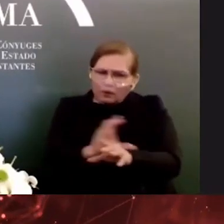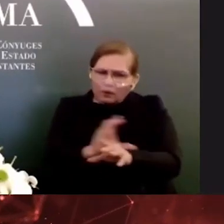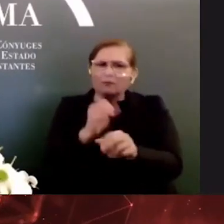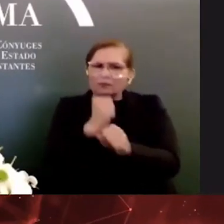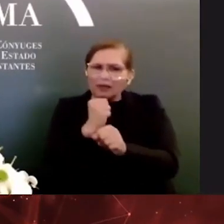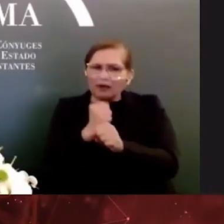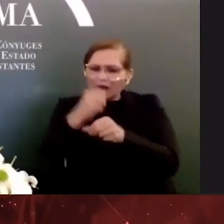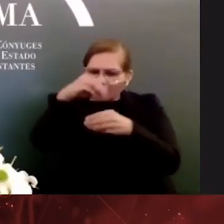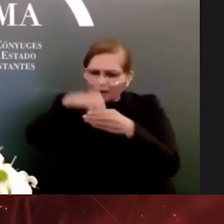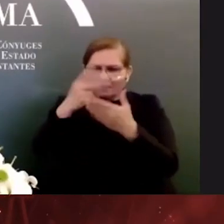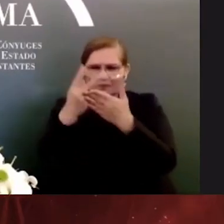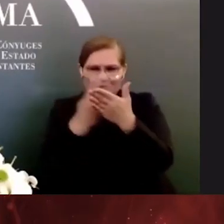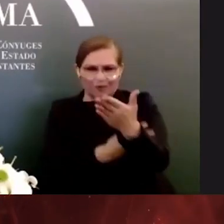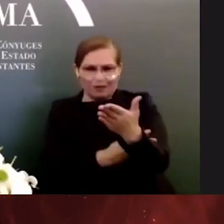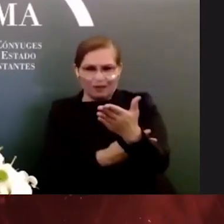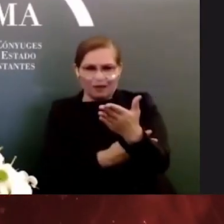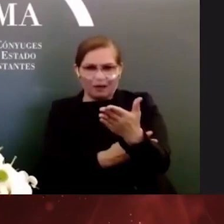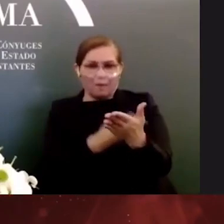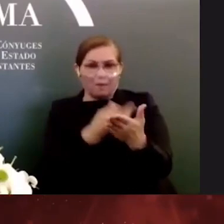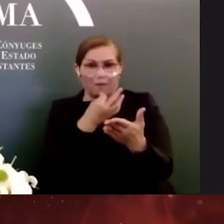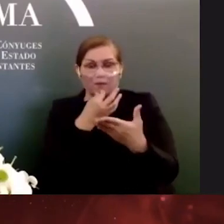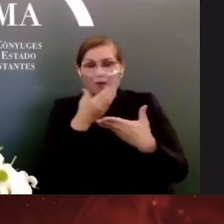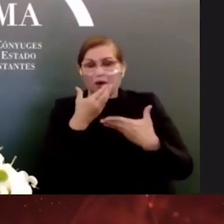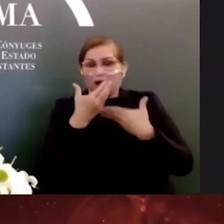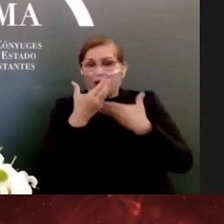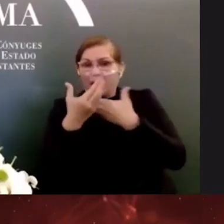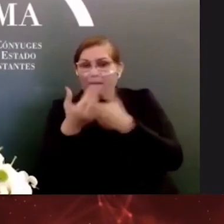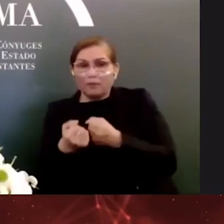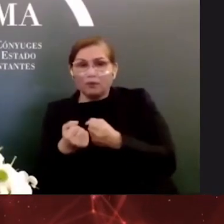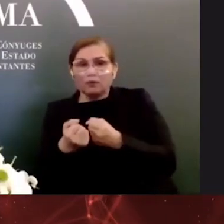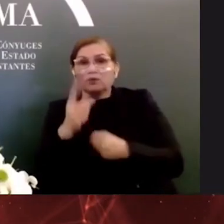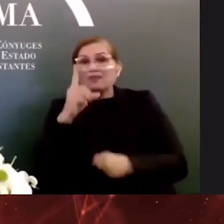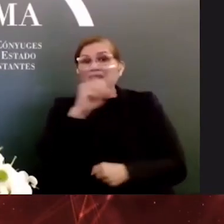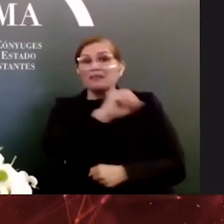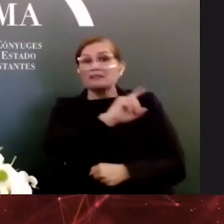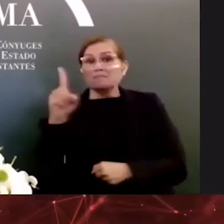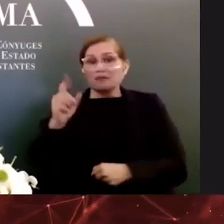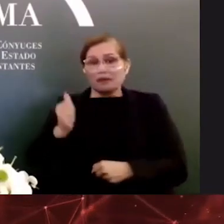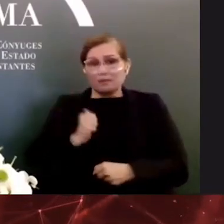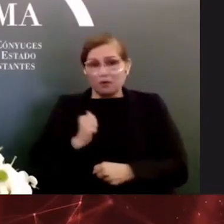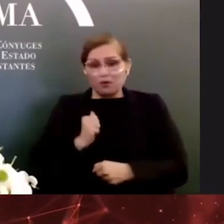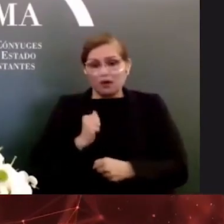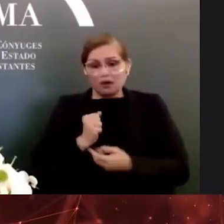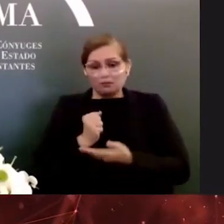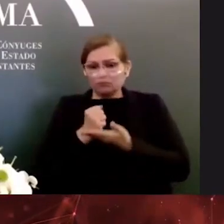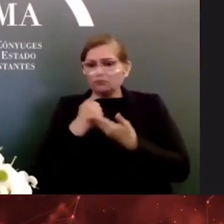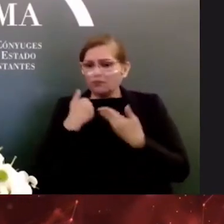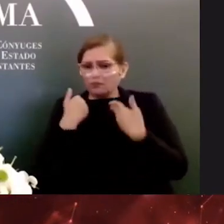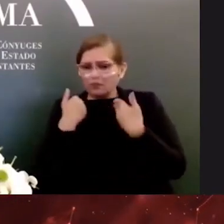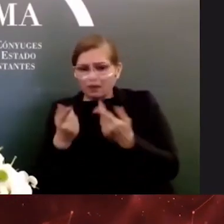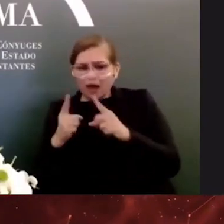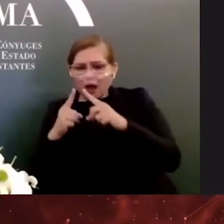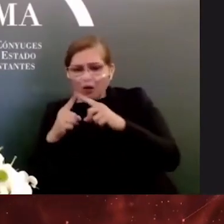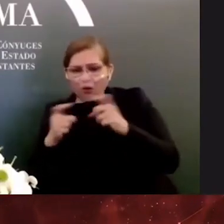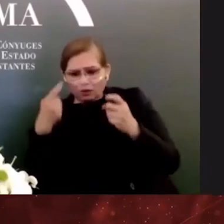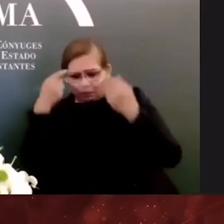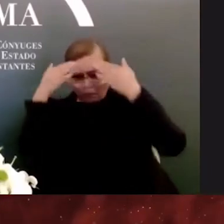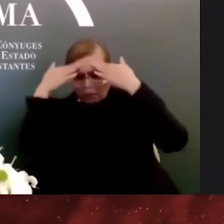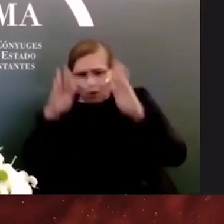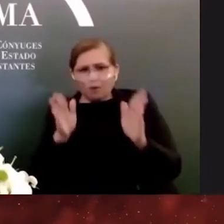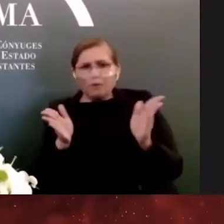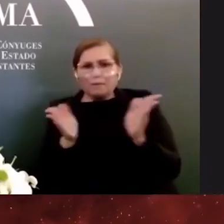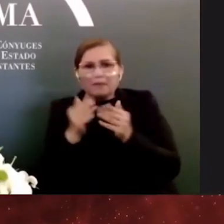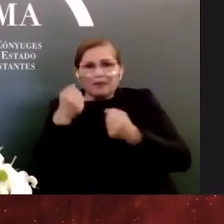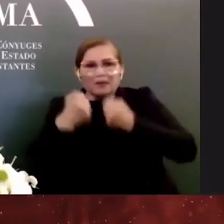programas, como el apoyo a casi 10.000 mujeres que recibieron herramientas para su propio